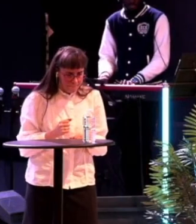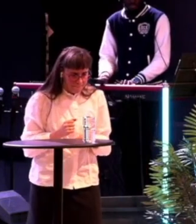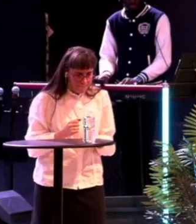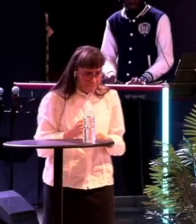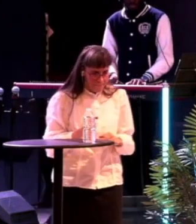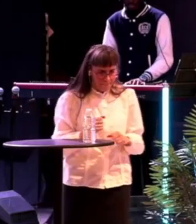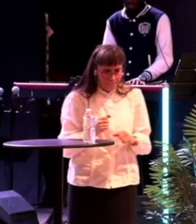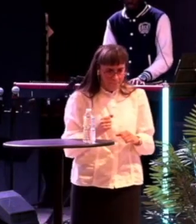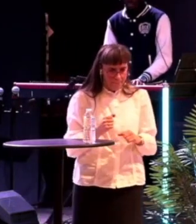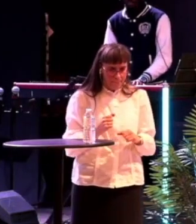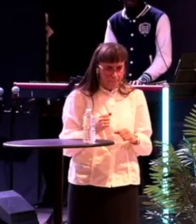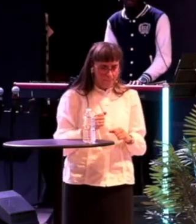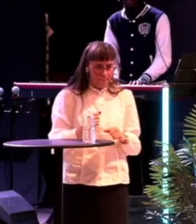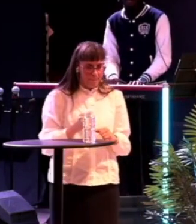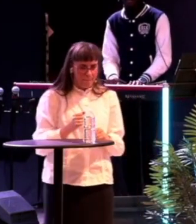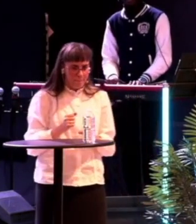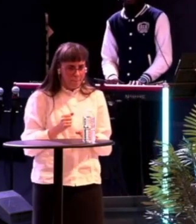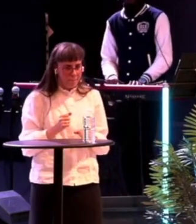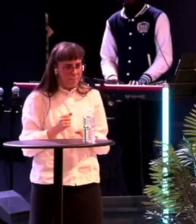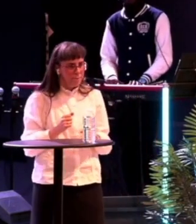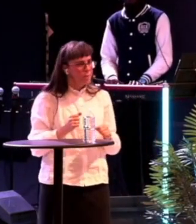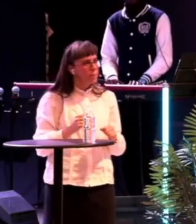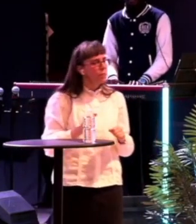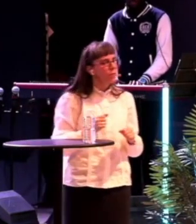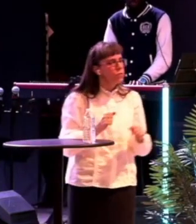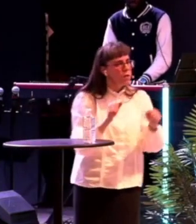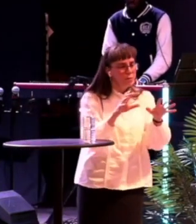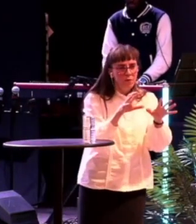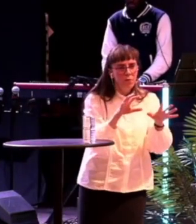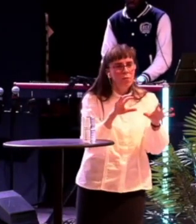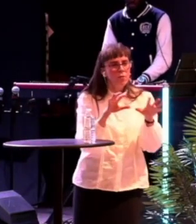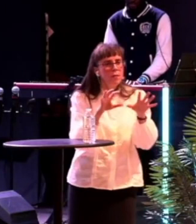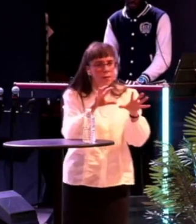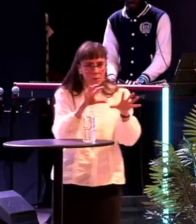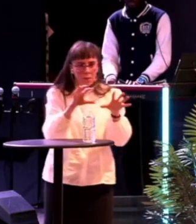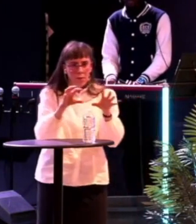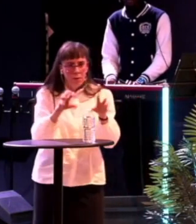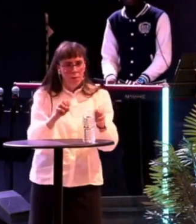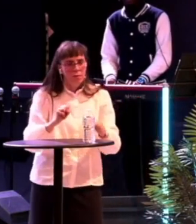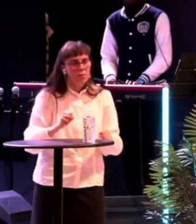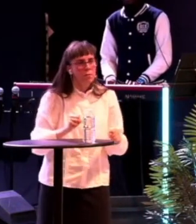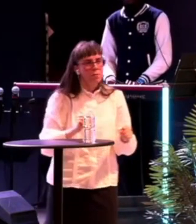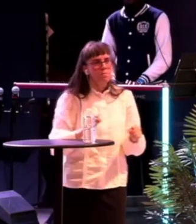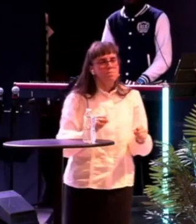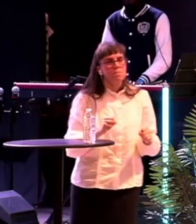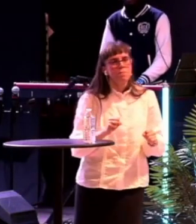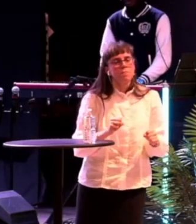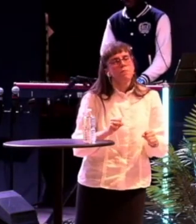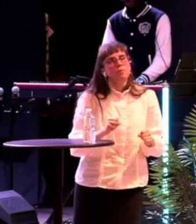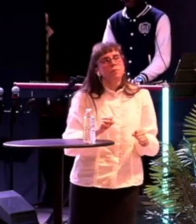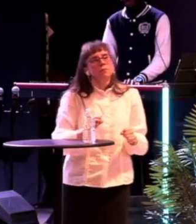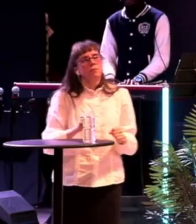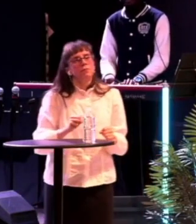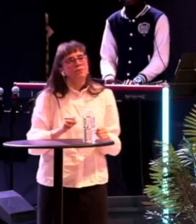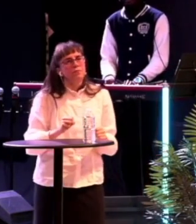Donc, juste avant l'installation des mille ans du règne de Christ sur la terre. Just before the millennium on earth. Et juste après